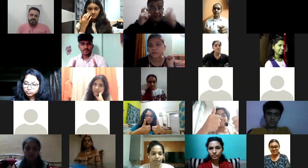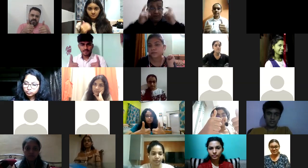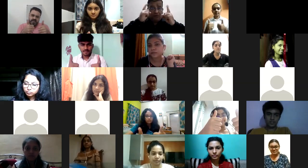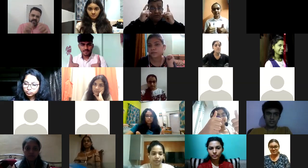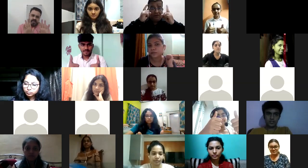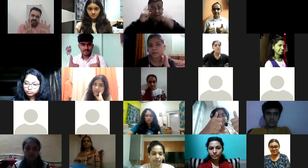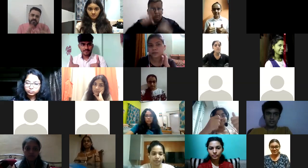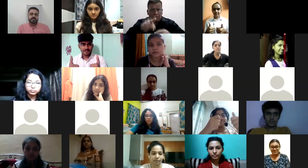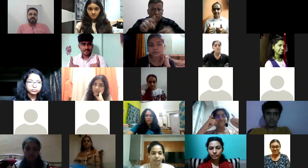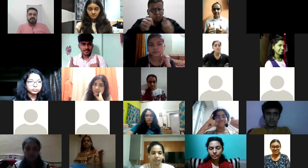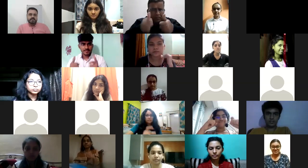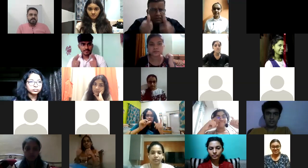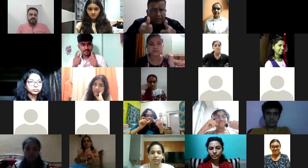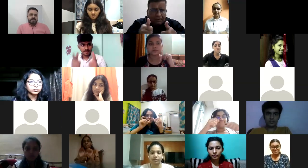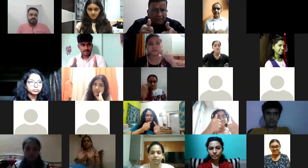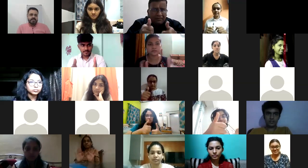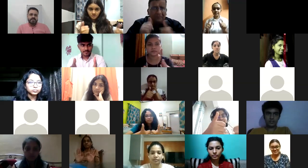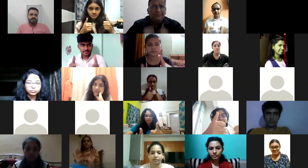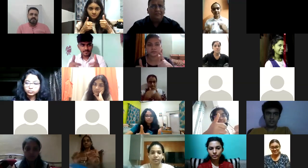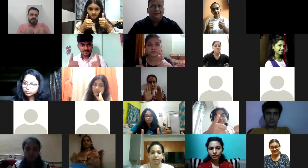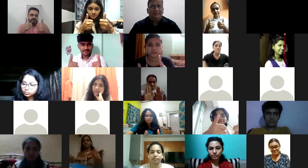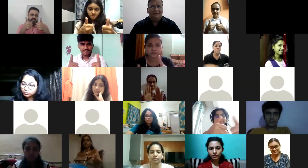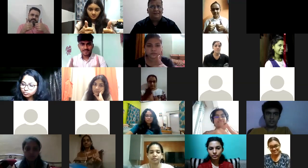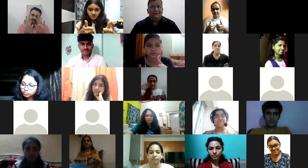ठीक है ना? Very simple. ठीक है.